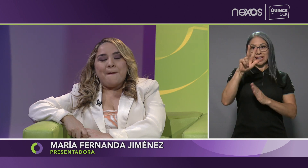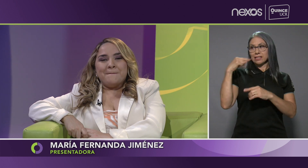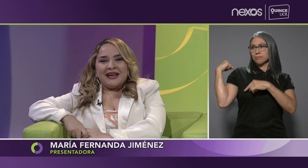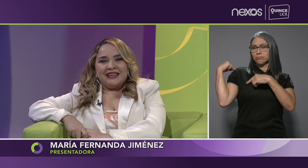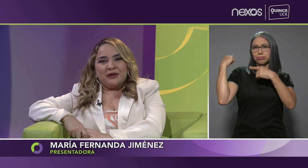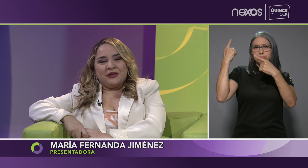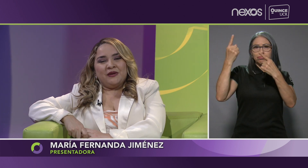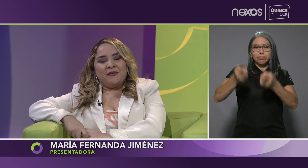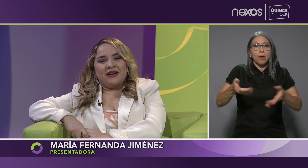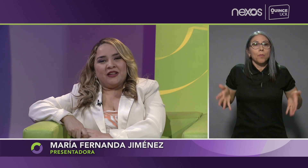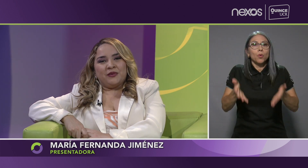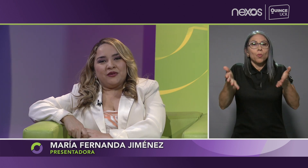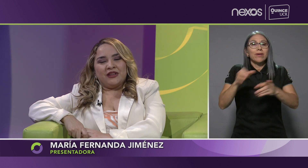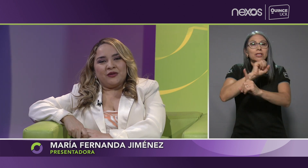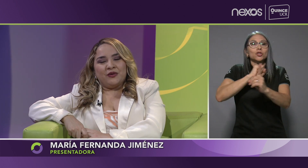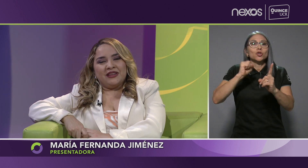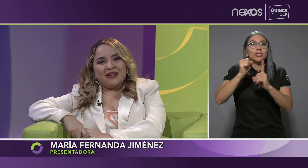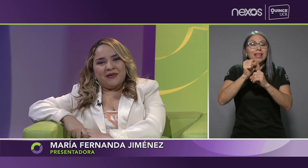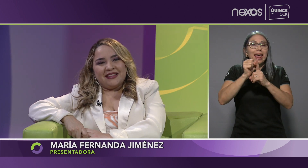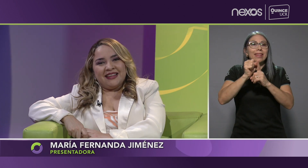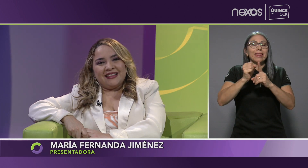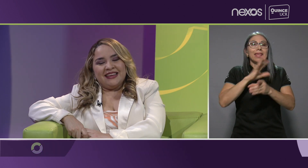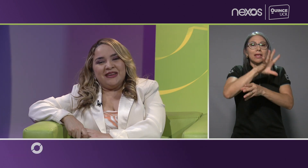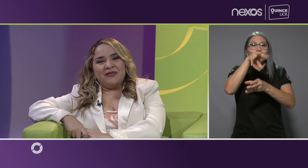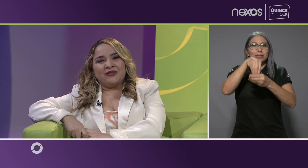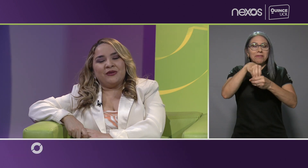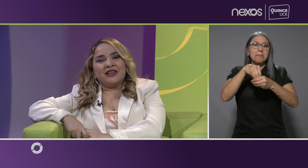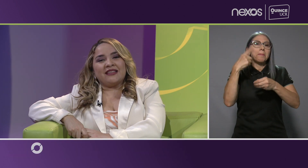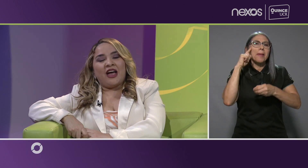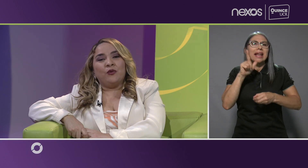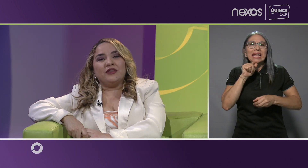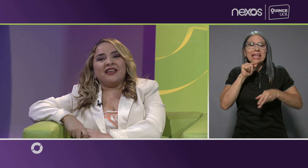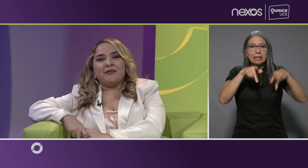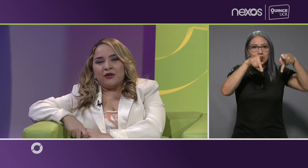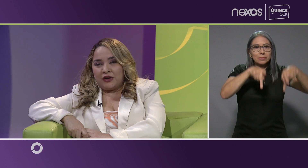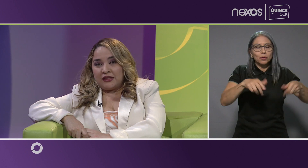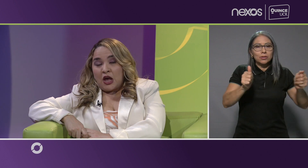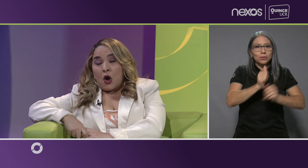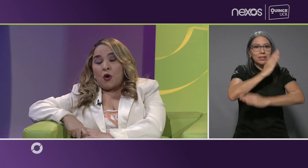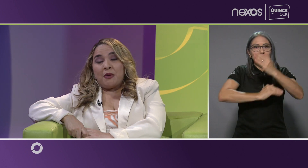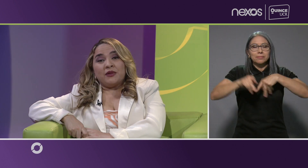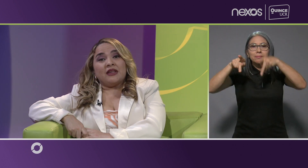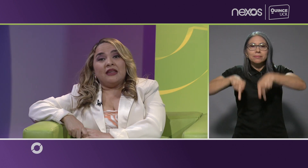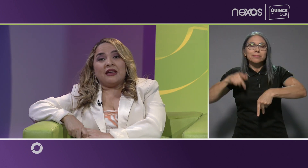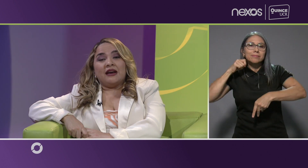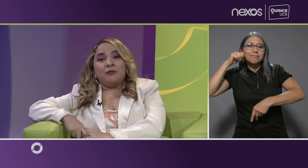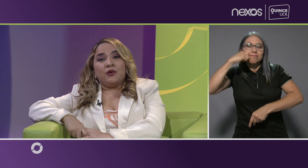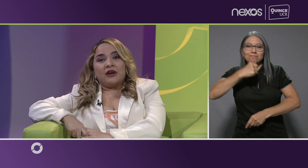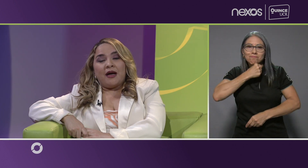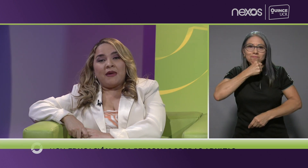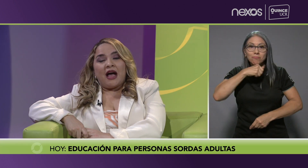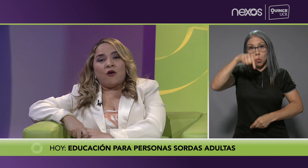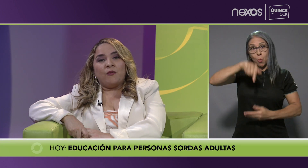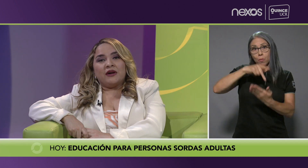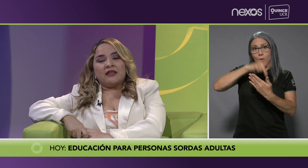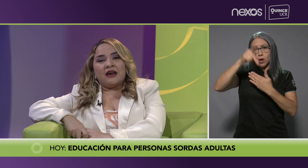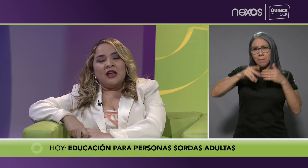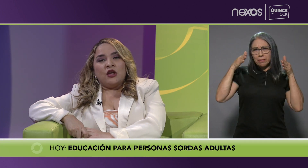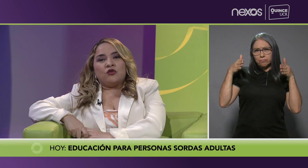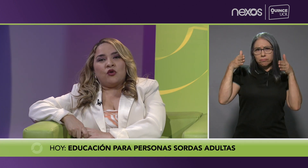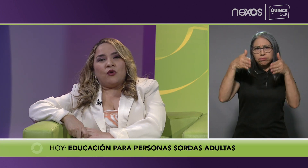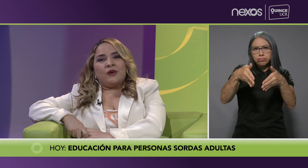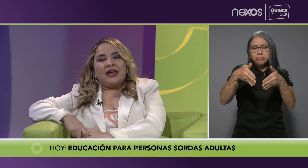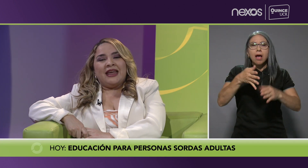sociedad más inclusiva para las personas con discapacidad y personas adultas mayores. Hoy vamos a dedicar el programa a